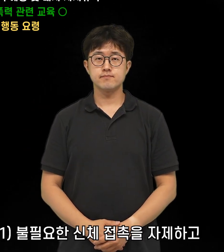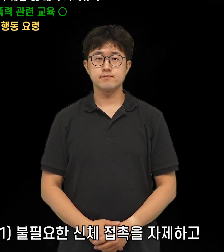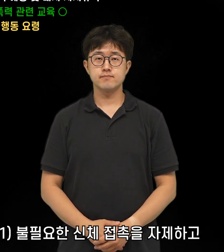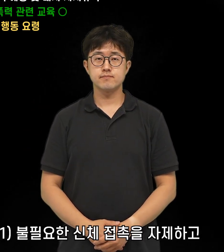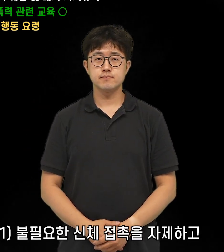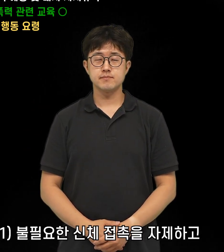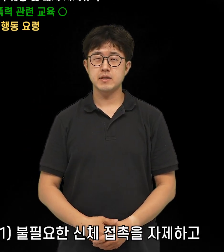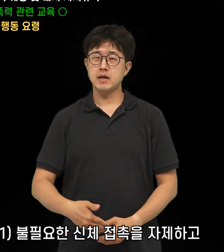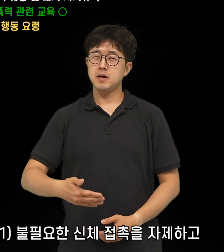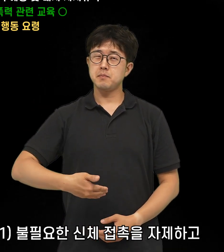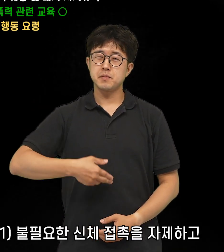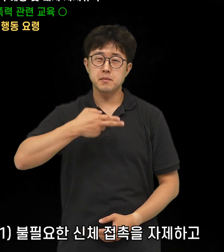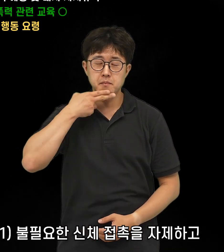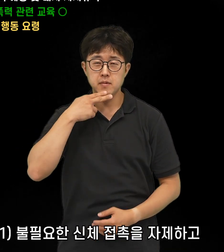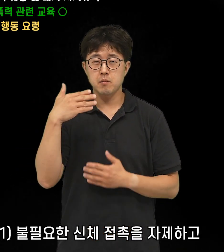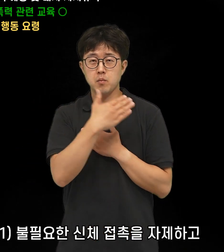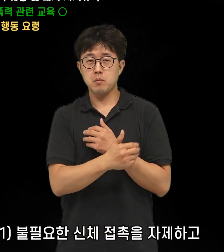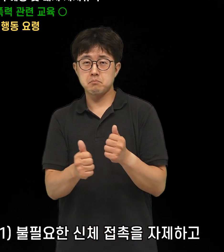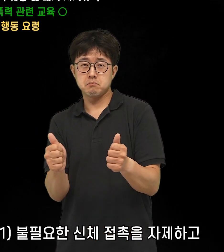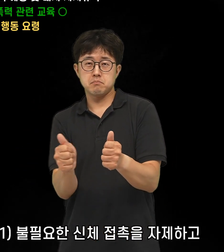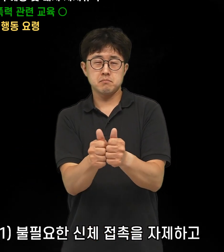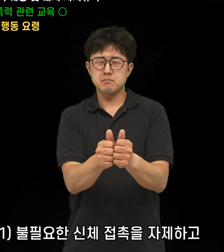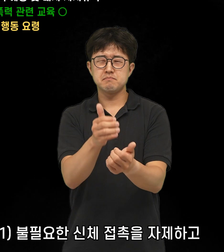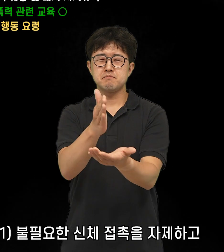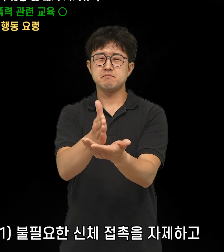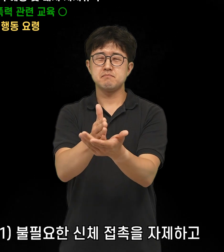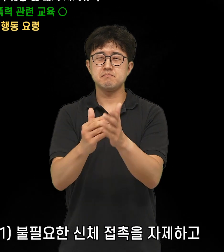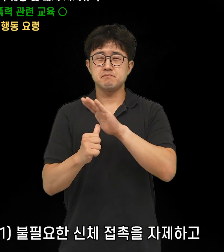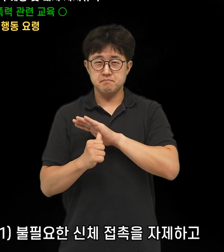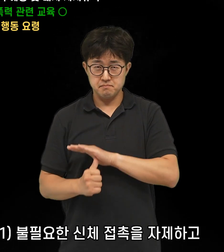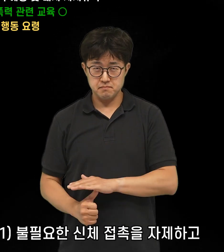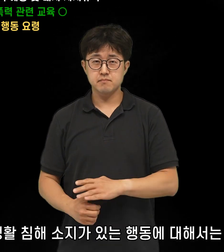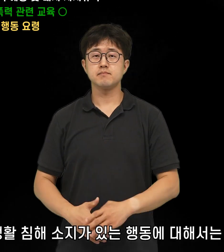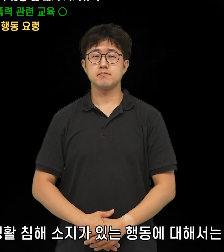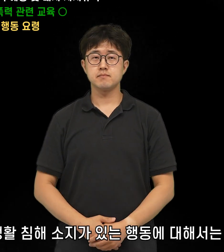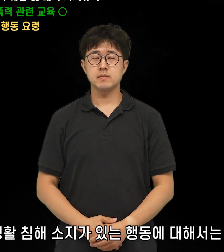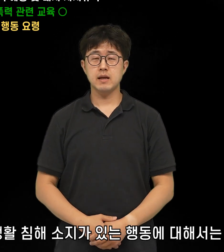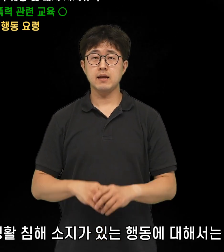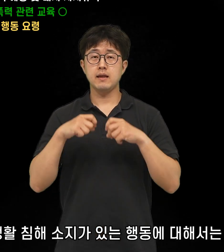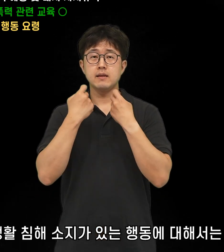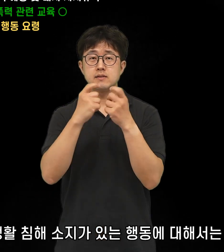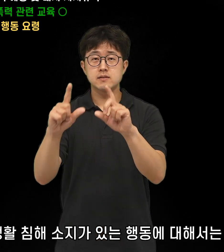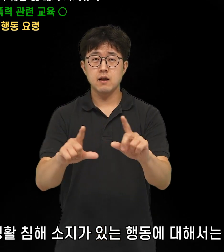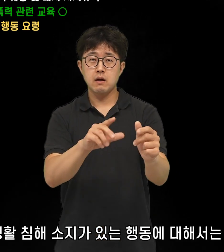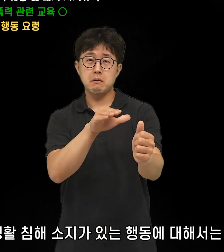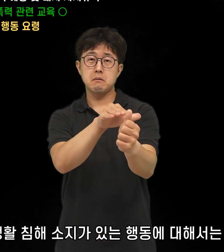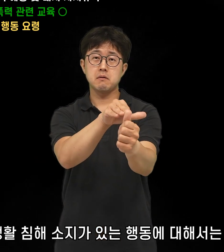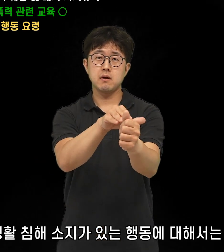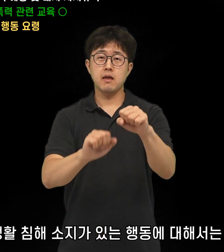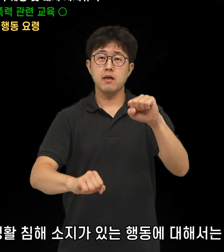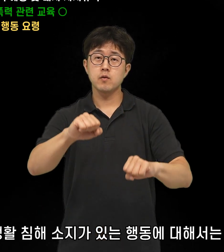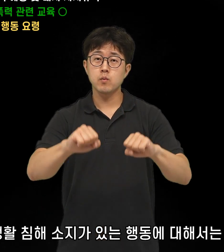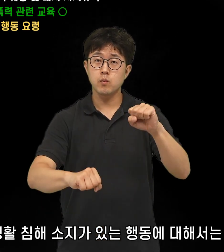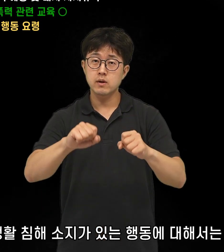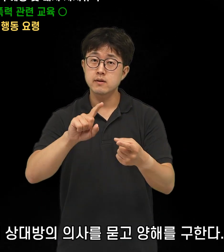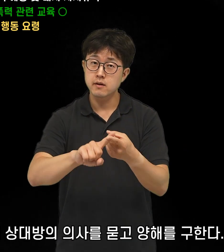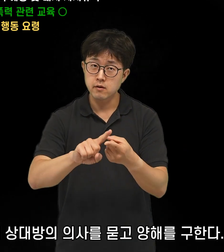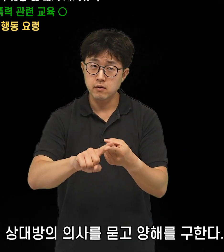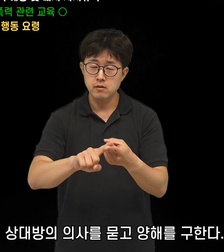하나. 불필요한 신체 접촉을 자제하고 사생활 침해 소지가 있는 행동에 대해서는 먼저